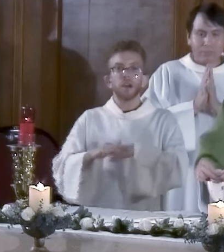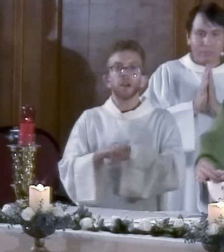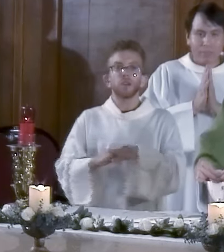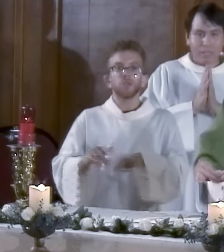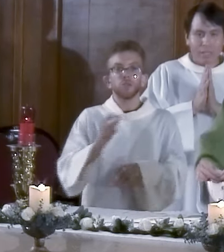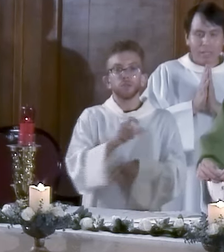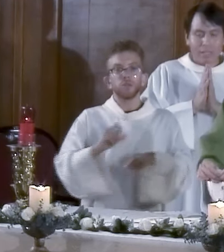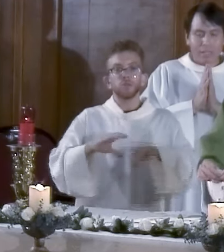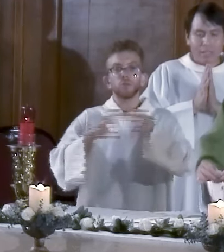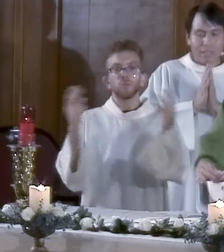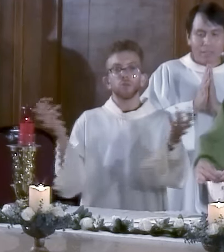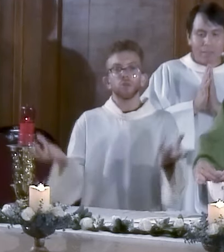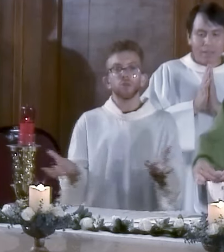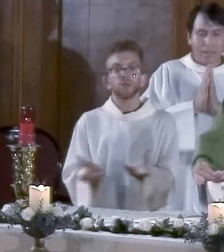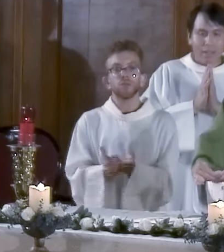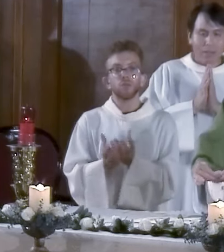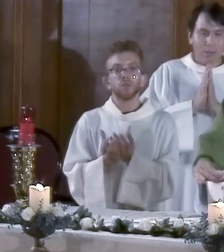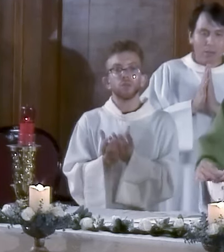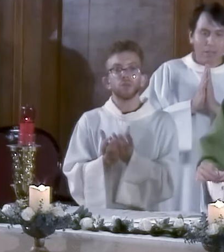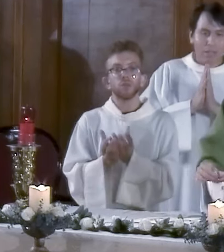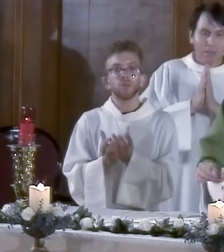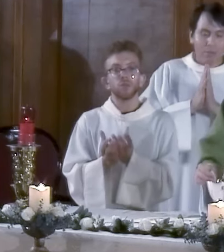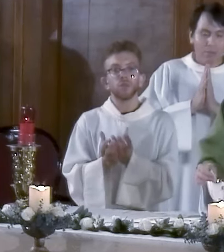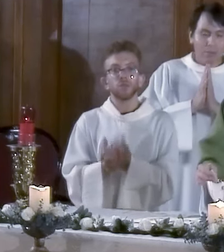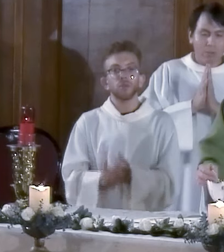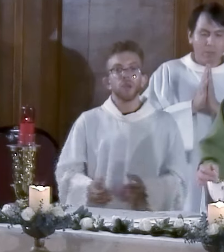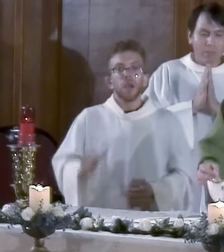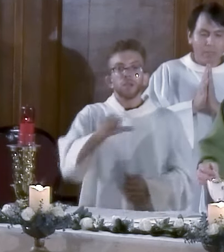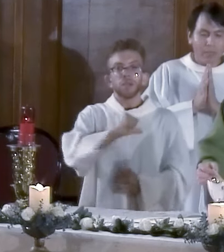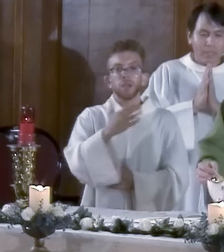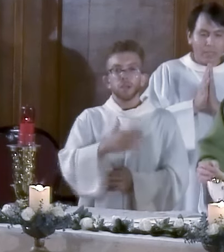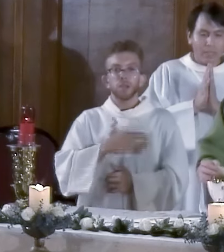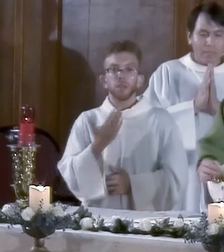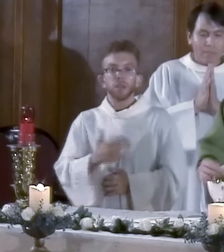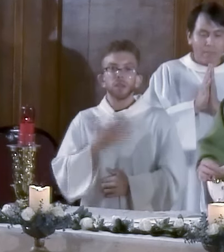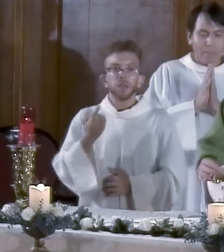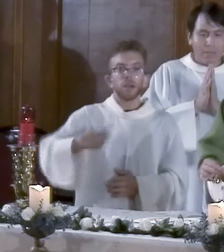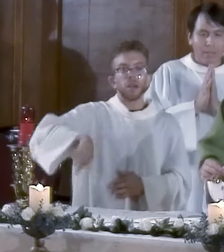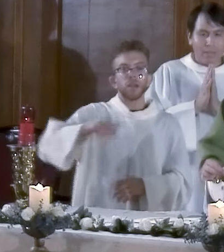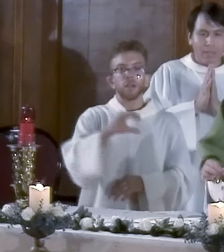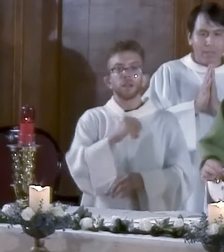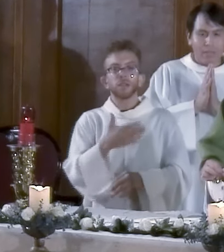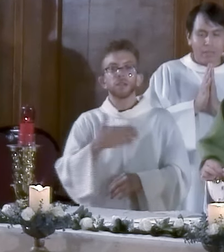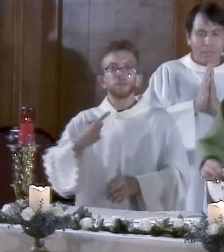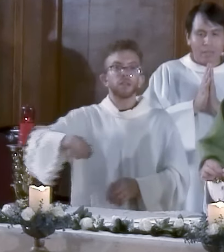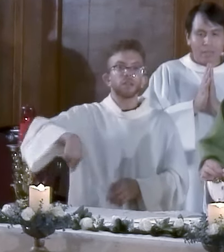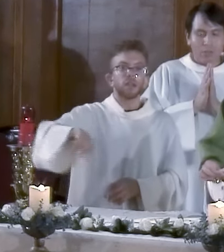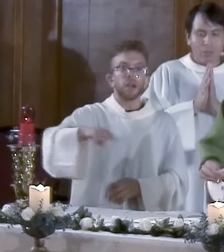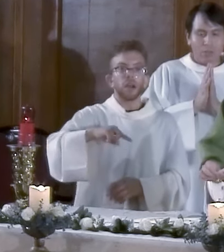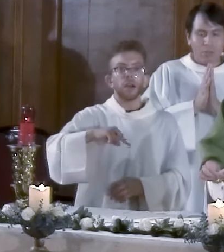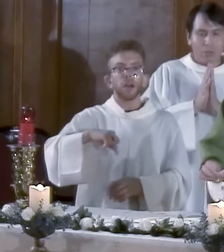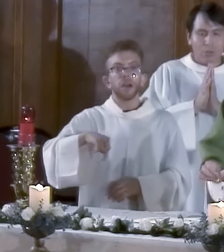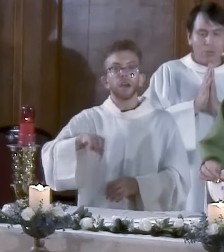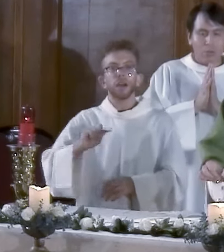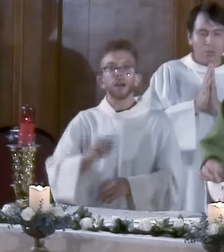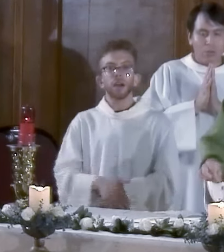Dios, que quitas el pecado del mundo, ten piedad de